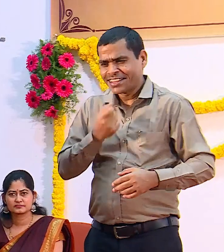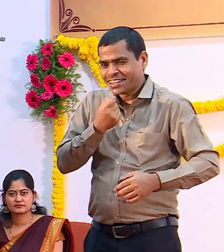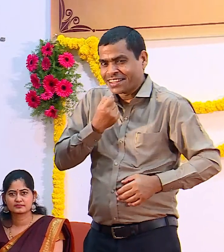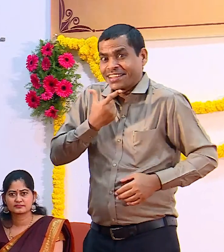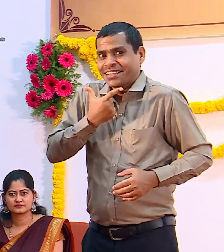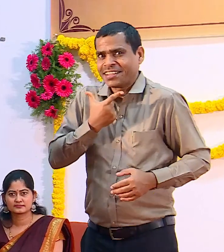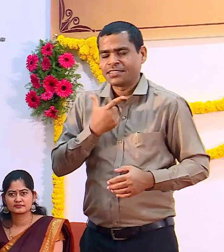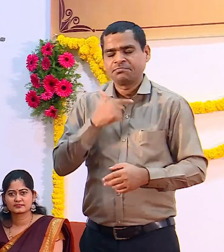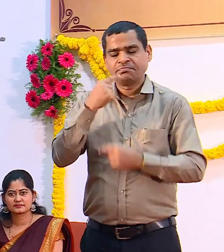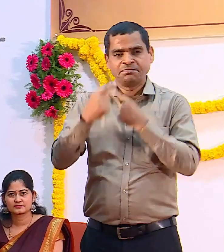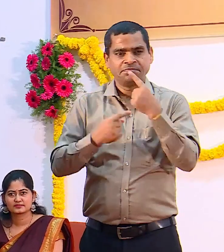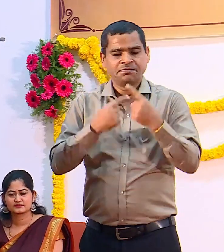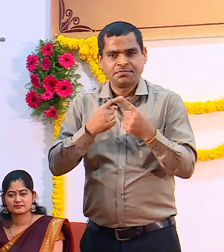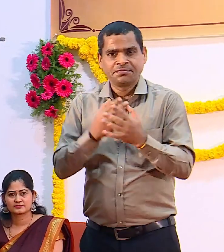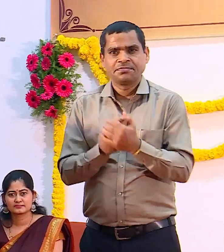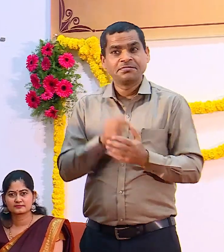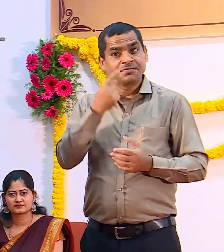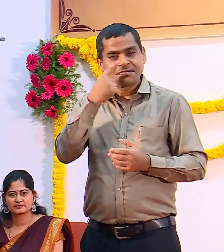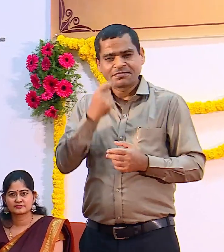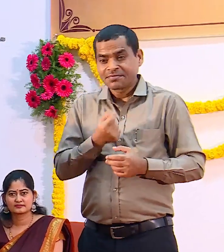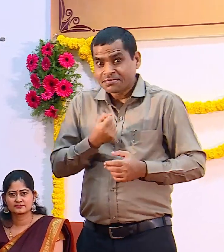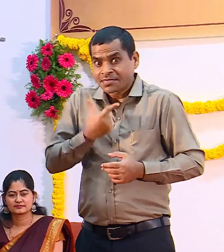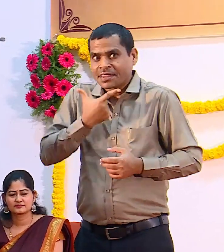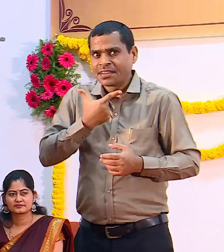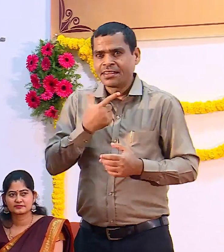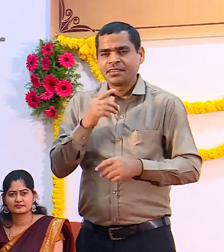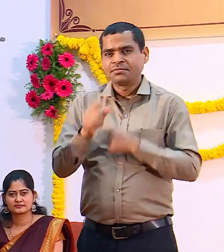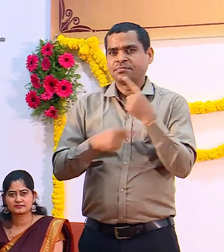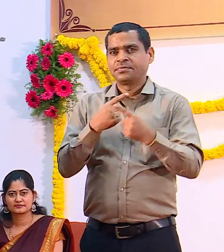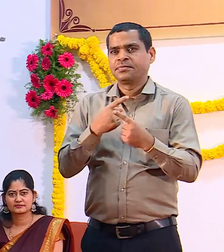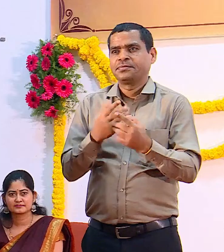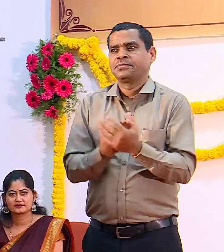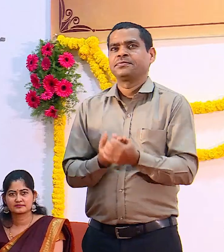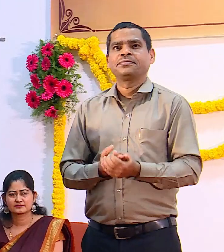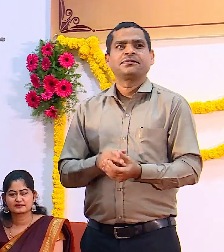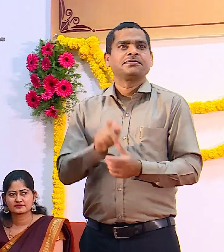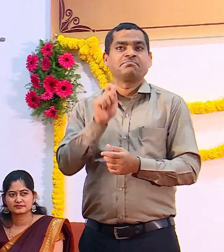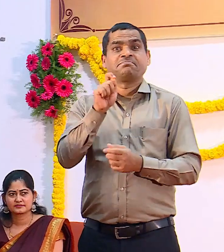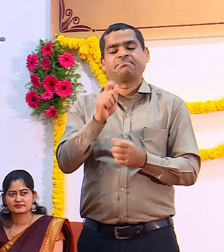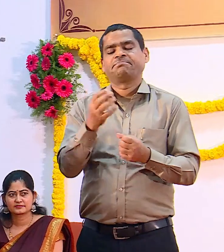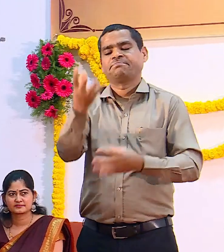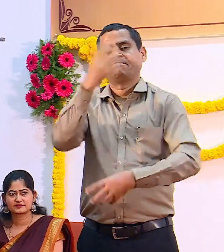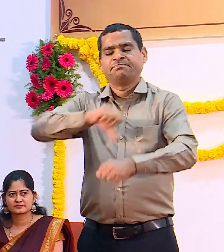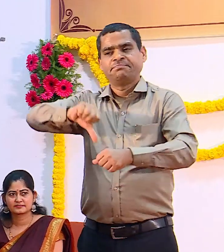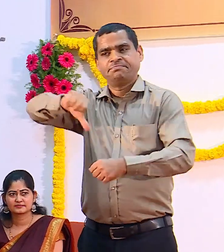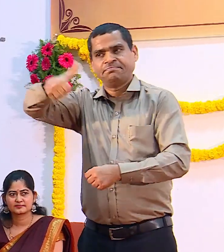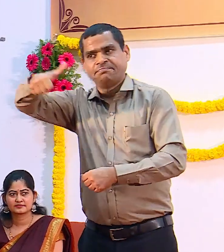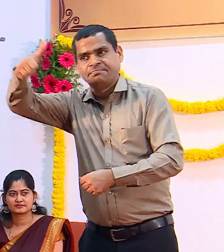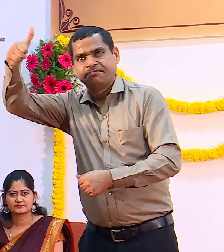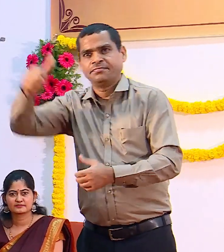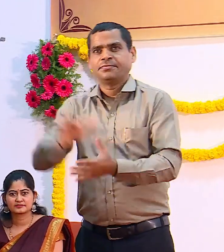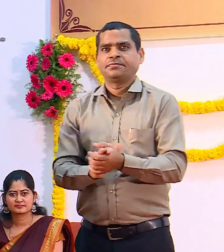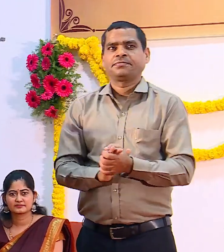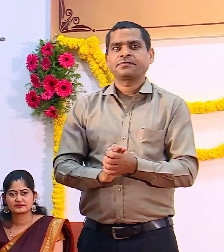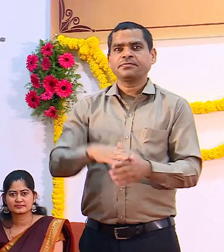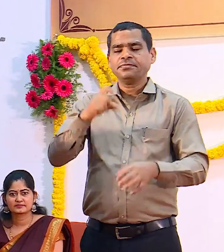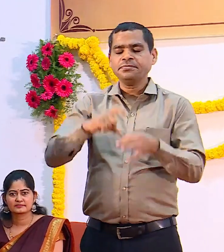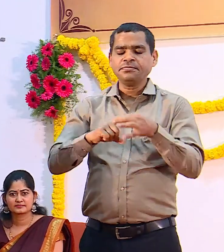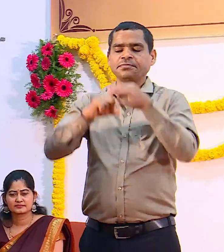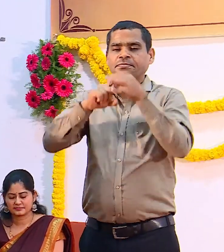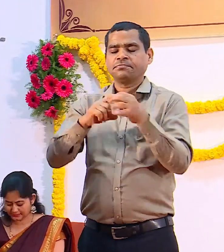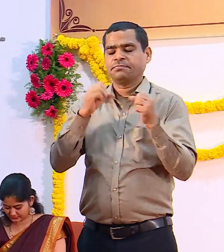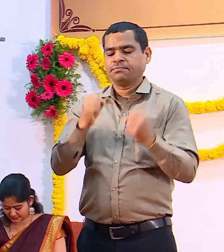पे जो मुस्कान थी, जो mothers के चेहरे पे मुस्कान थी, वो आपके work का outcome है. So I think that is the best, which